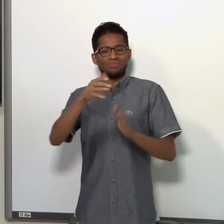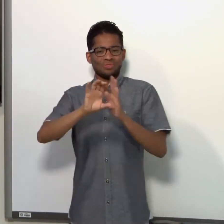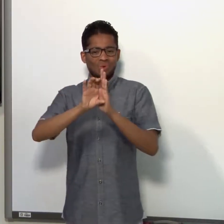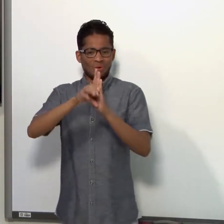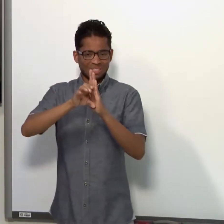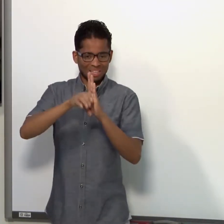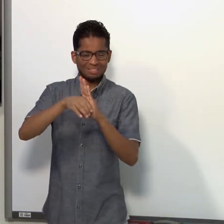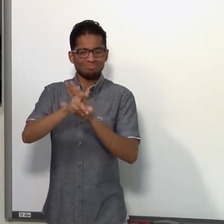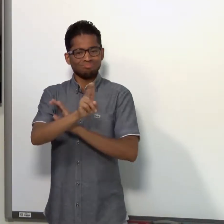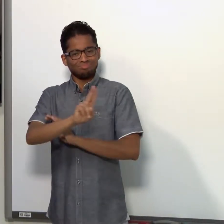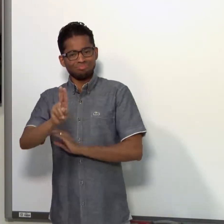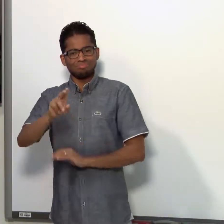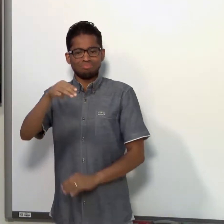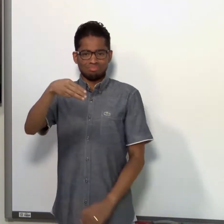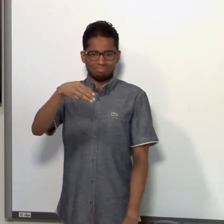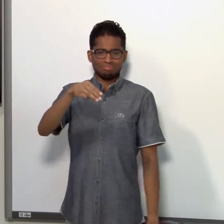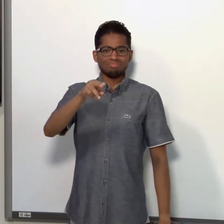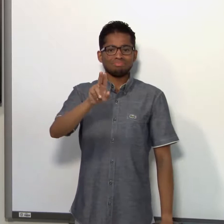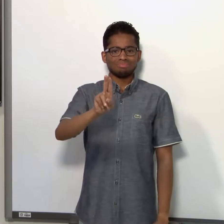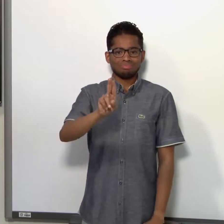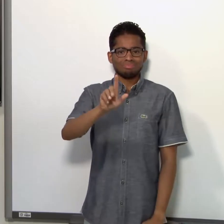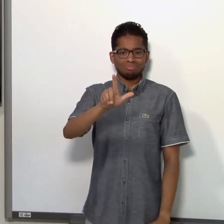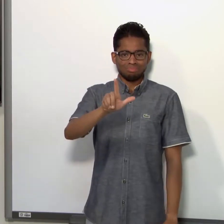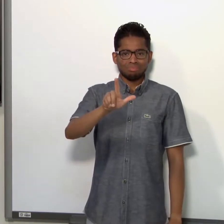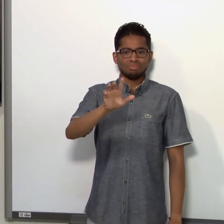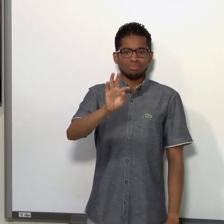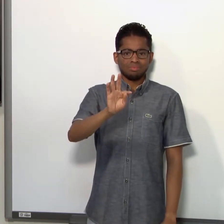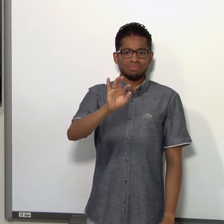Então, temos aqui o segundo conceito.